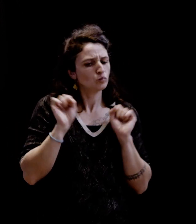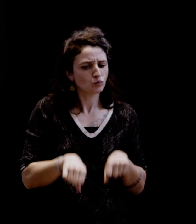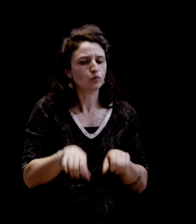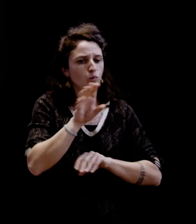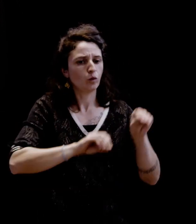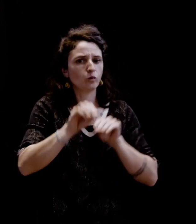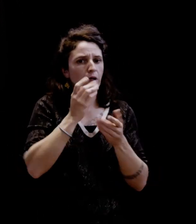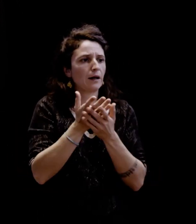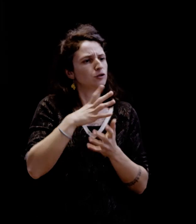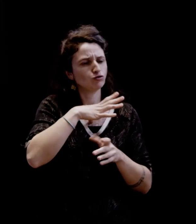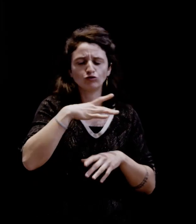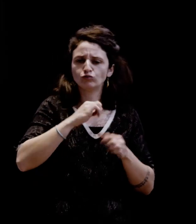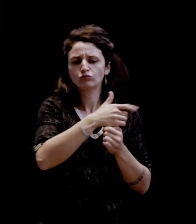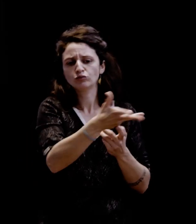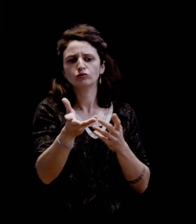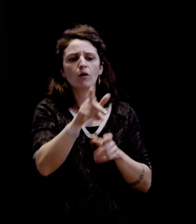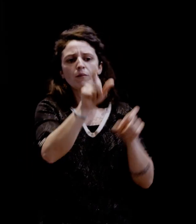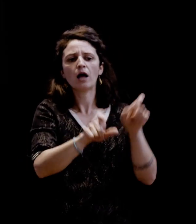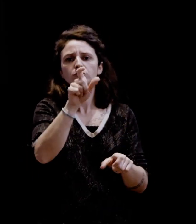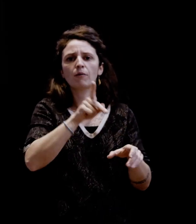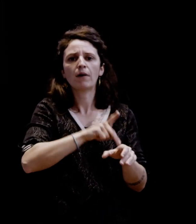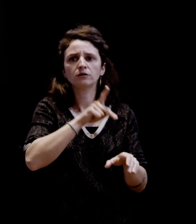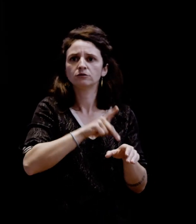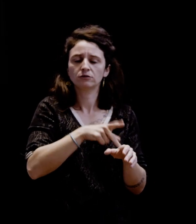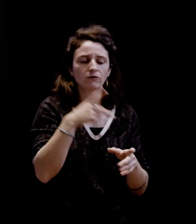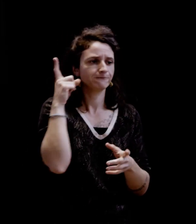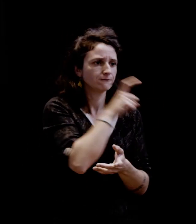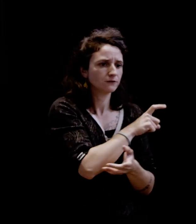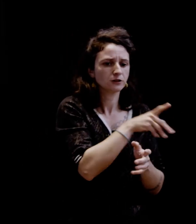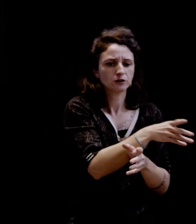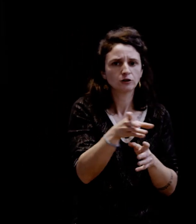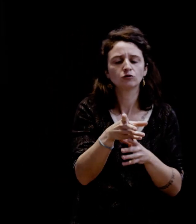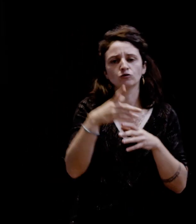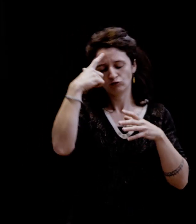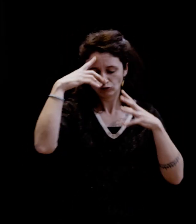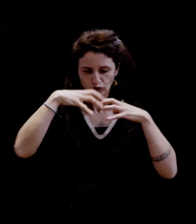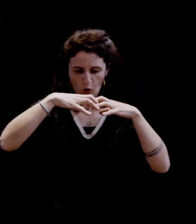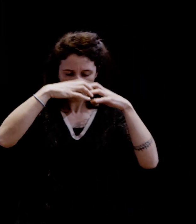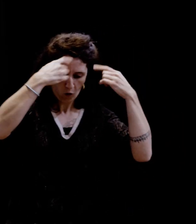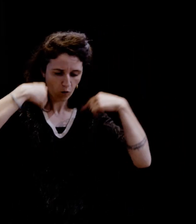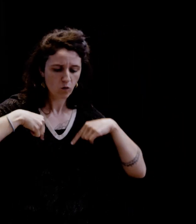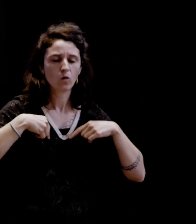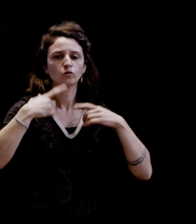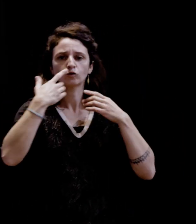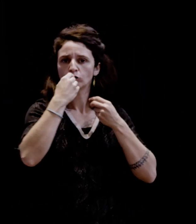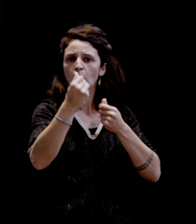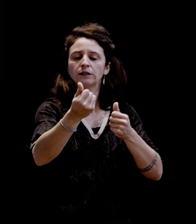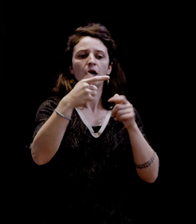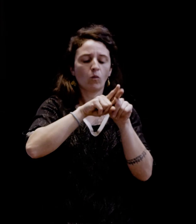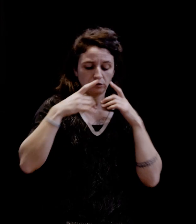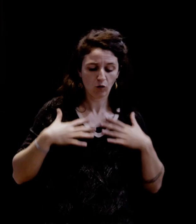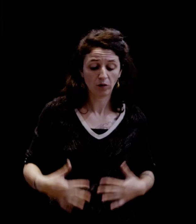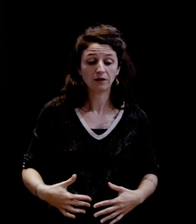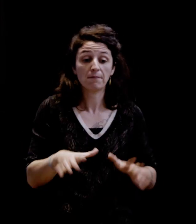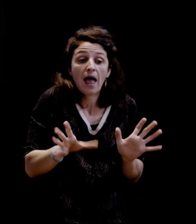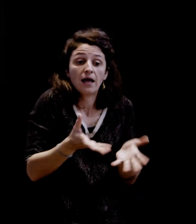notre unité qui ont des tas de difficultés neurosensorielles, comportementales, mais qui, par habituation